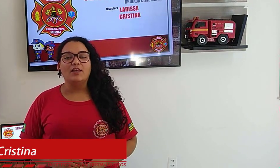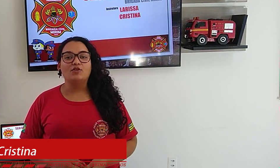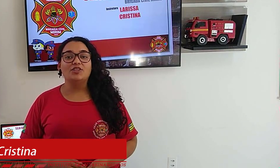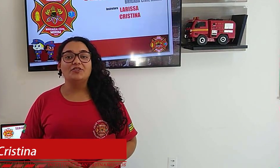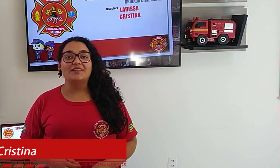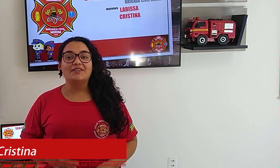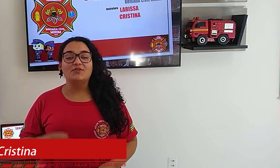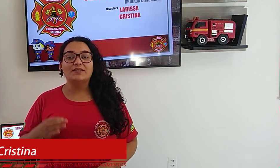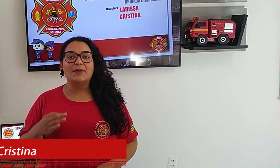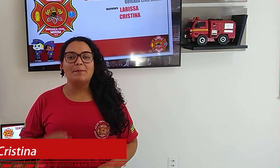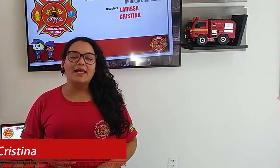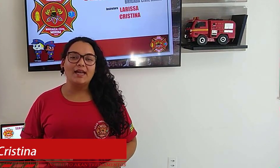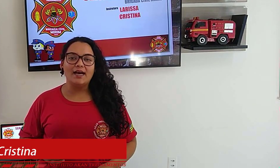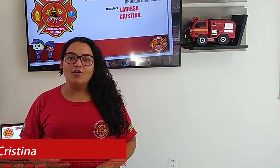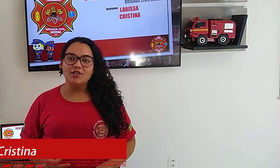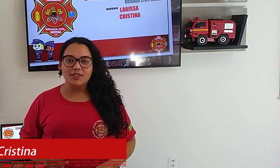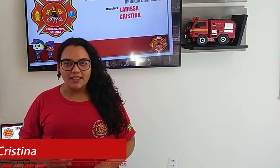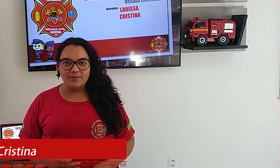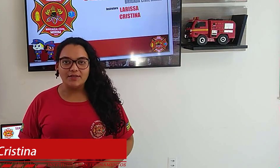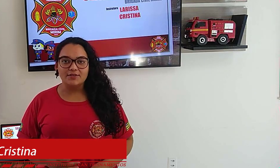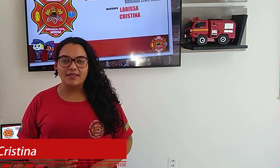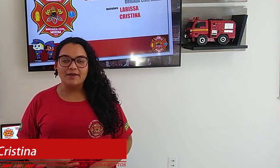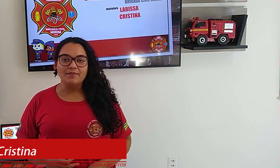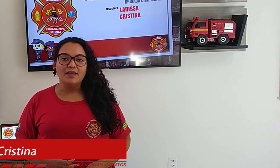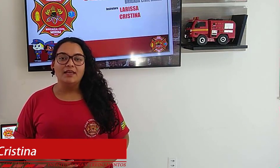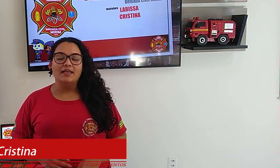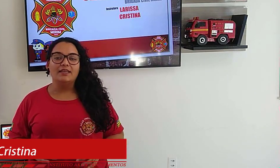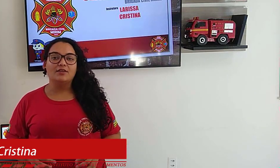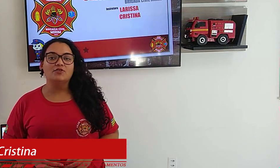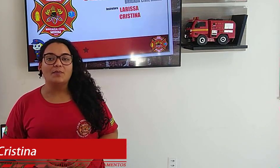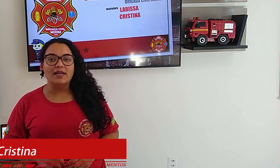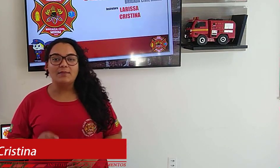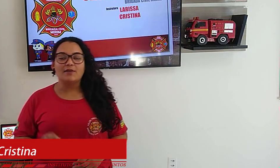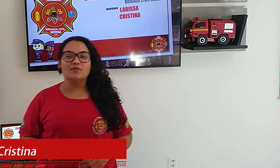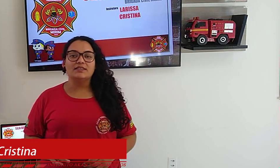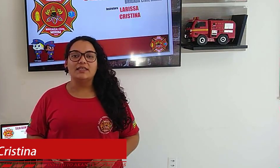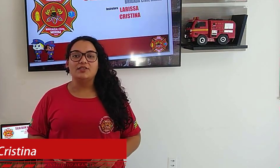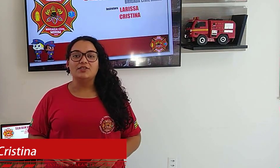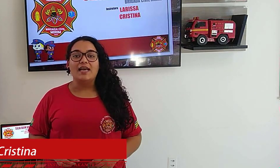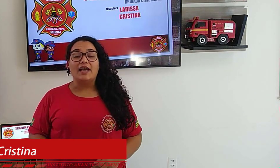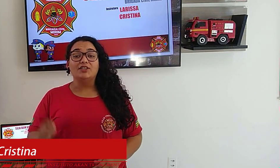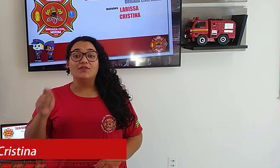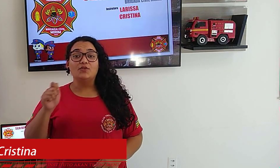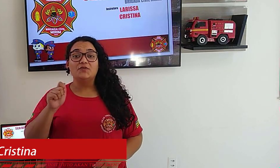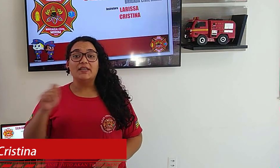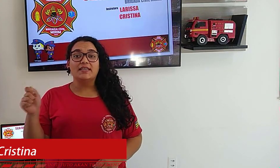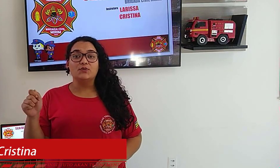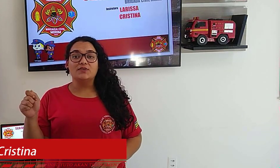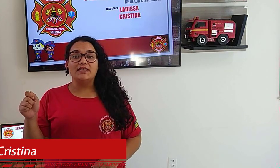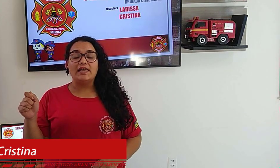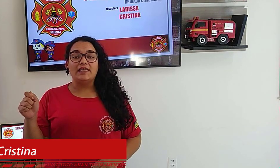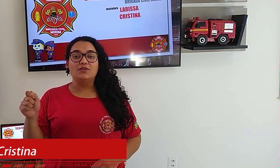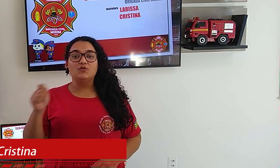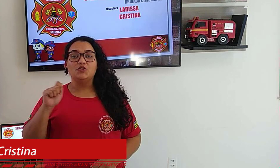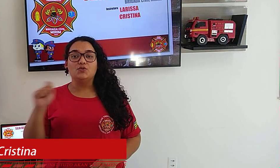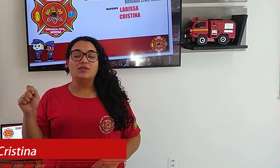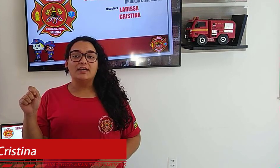hoje a gente está tendo a nossa primeira aula de Libras, tá? Então, só para lembrar vocês, ativa a notificaçãozinha aí do Instituto